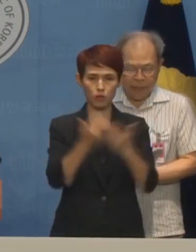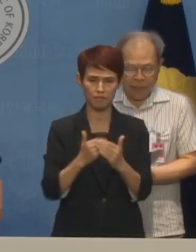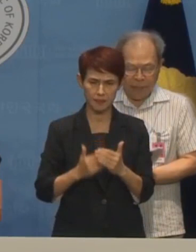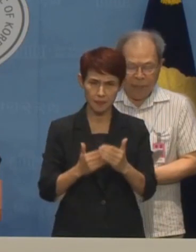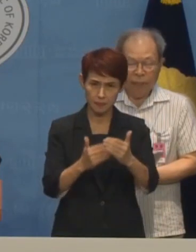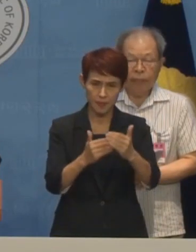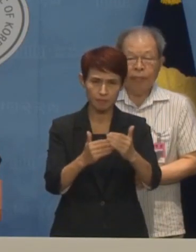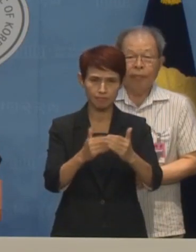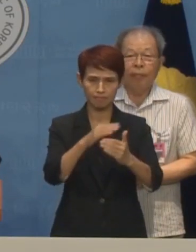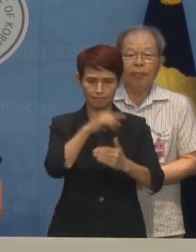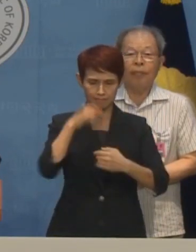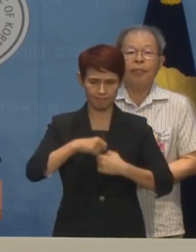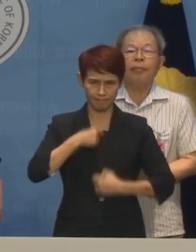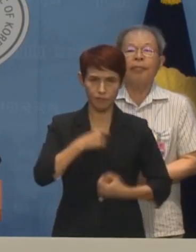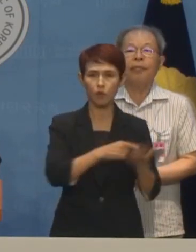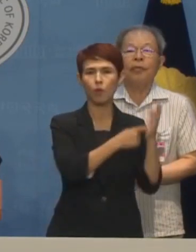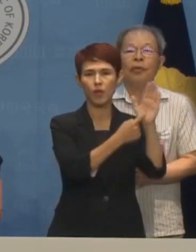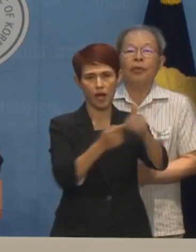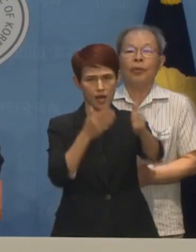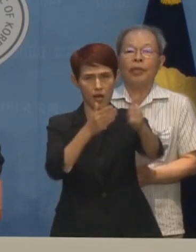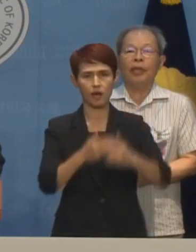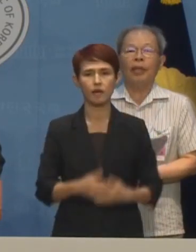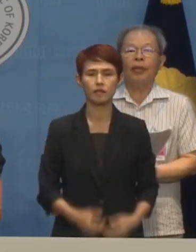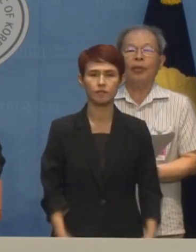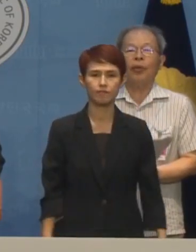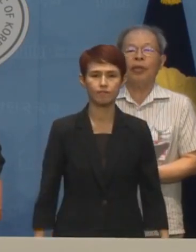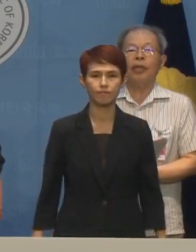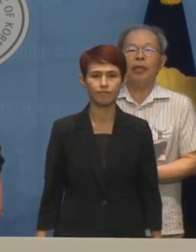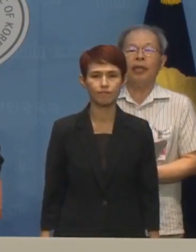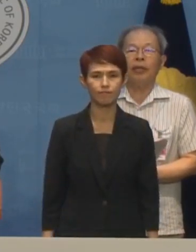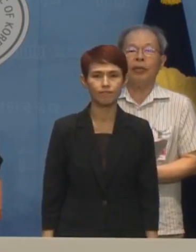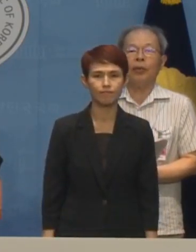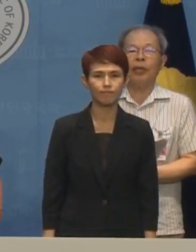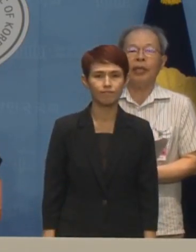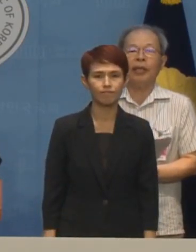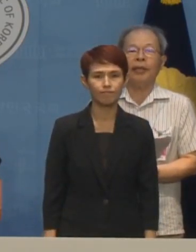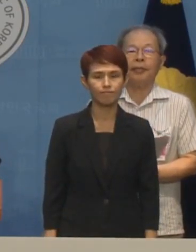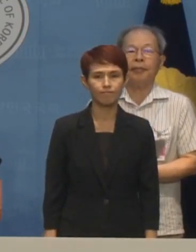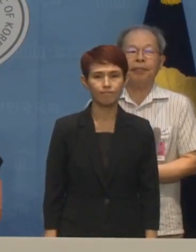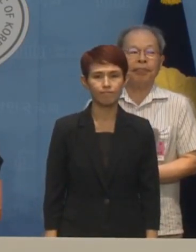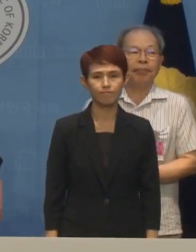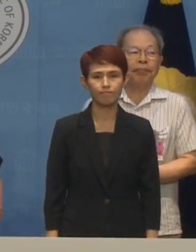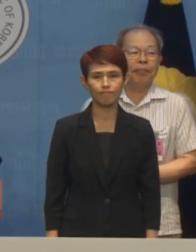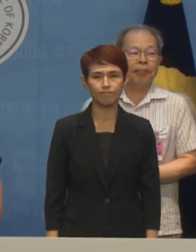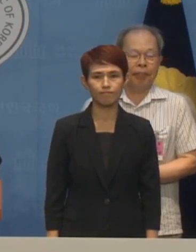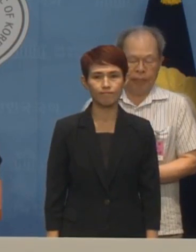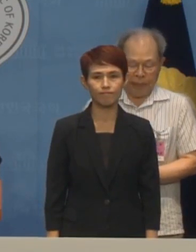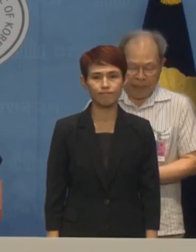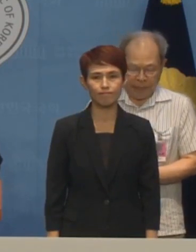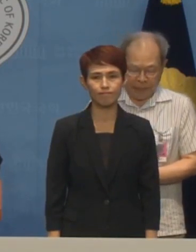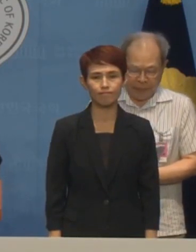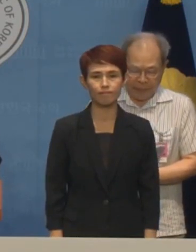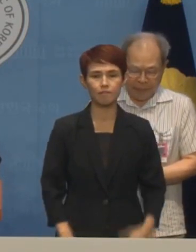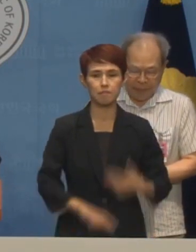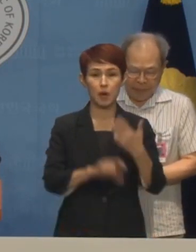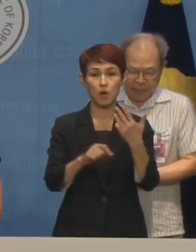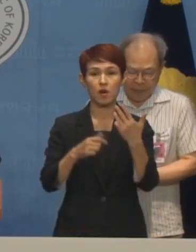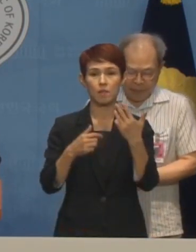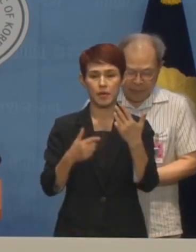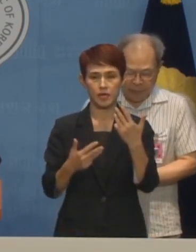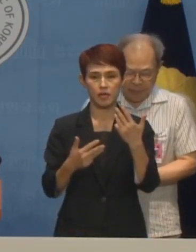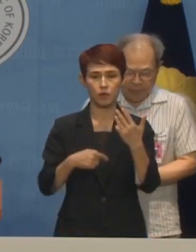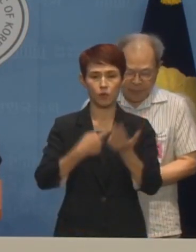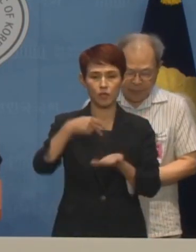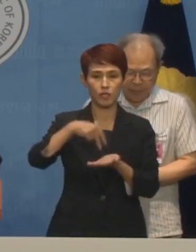절차를 투명하게 공개하라. 공개하라! 공개하라! 공개하라! 네, 24년 8월 8일